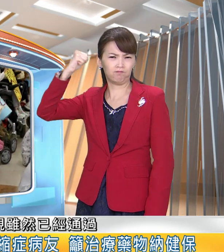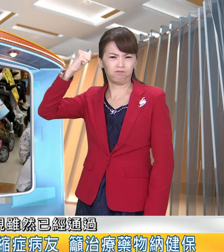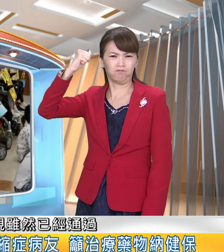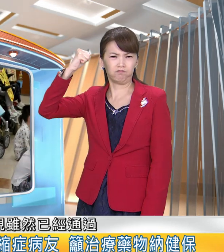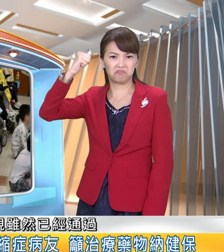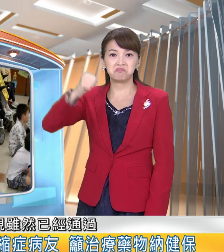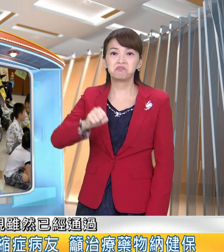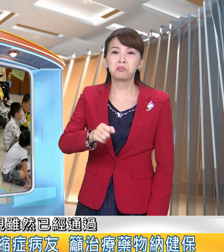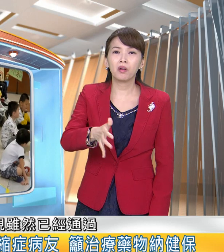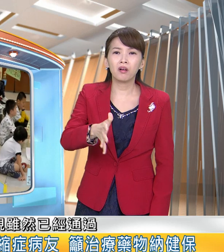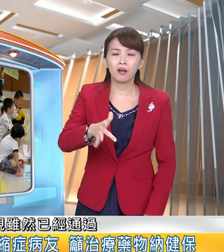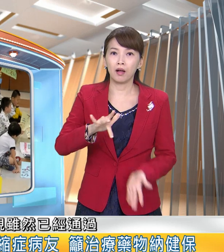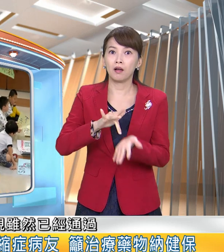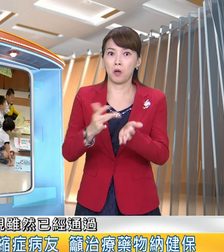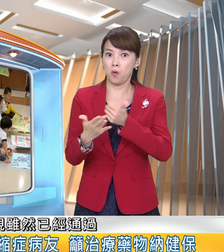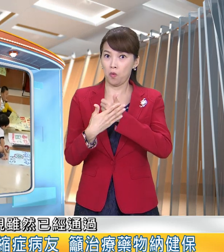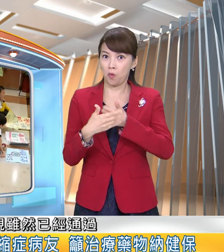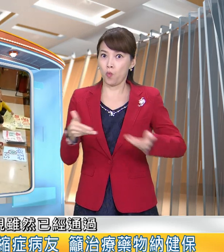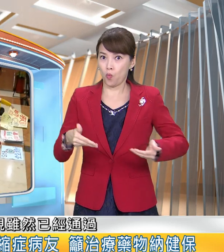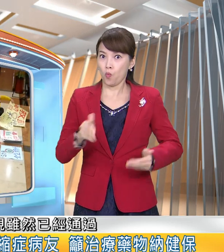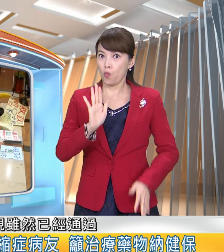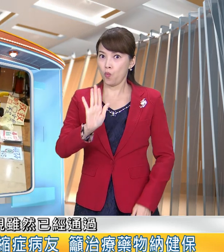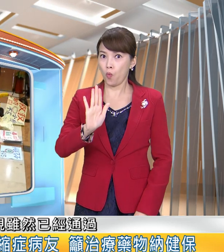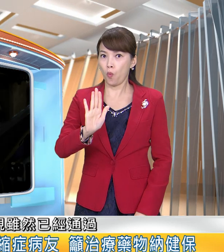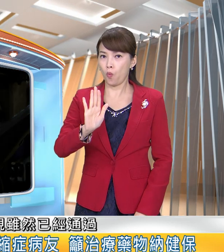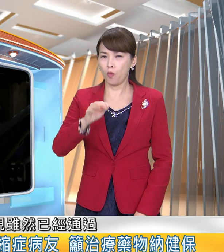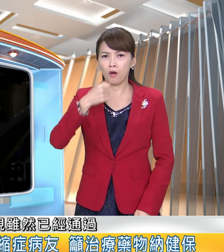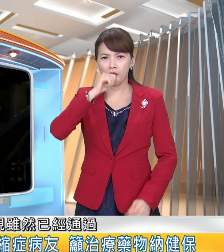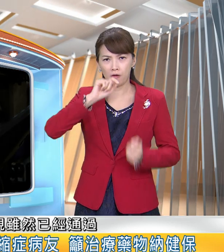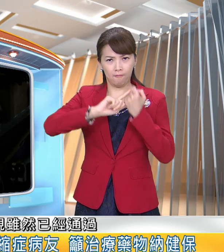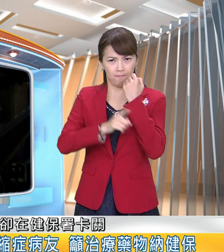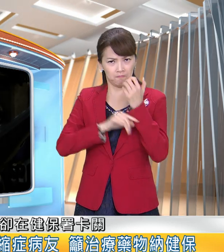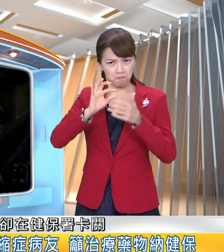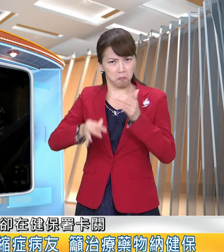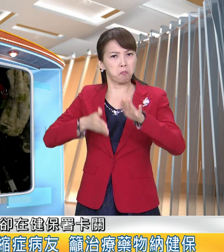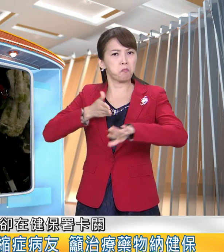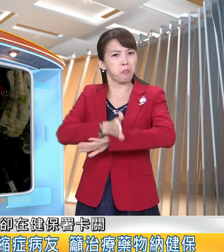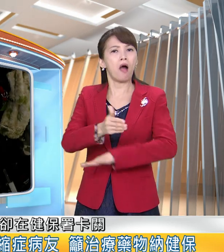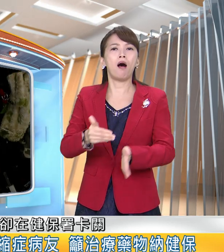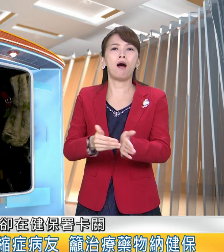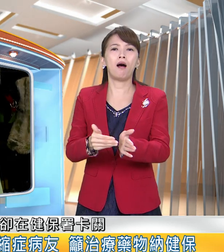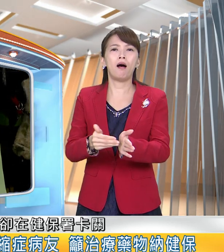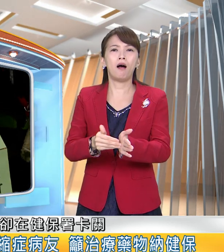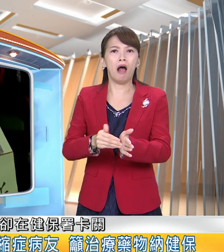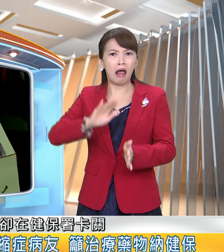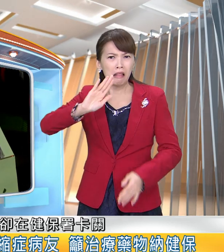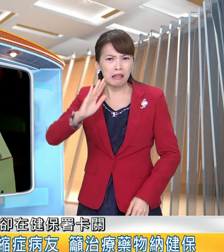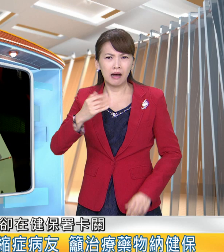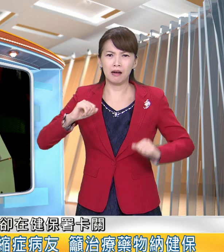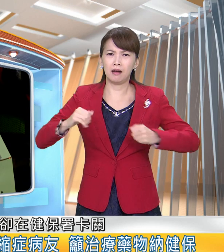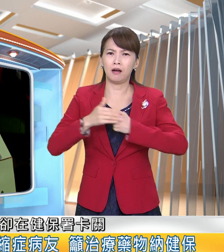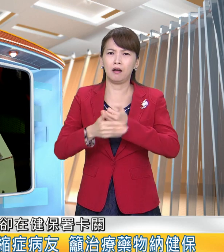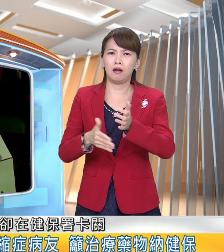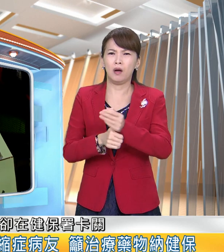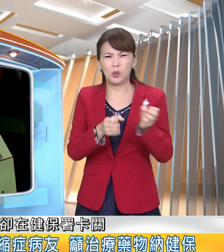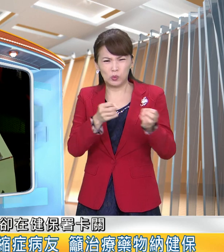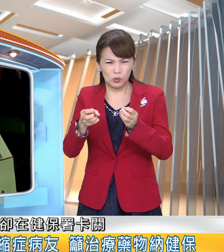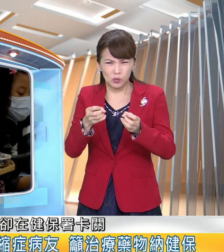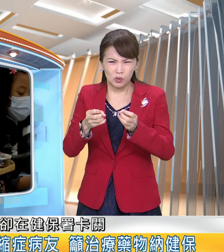为台湾的法规虽然已经通过，明明有救命药，却在健保署卡关。